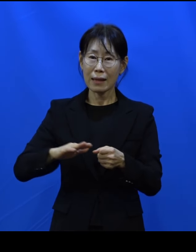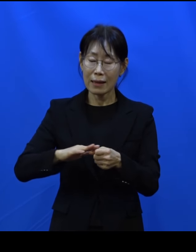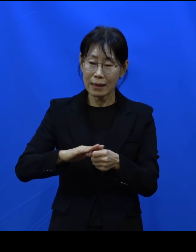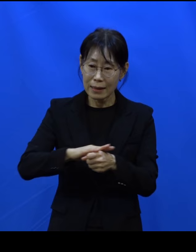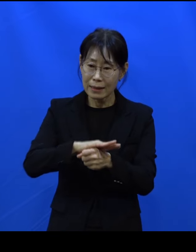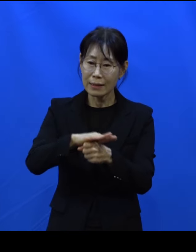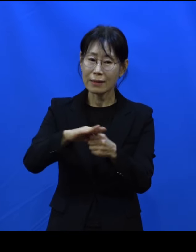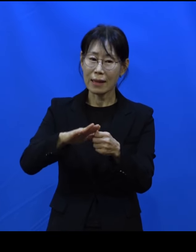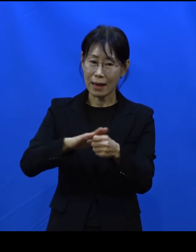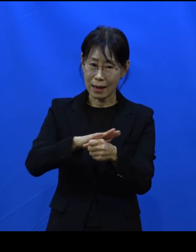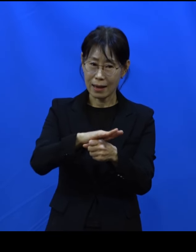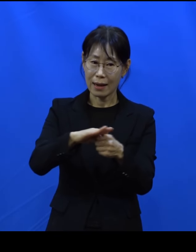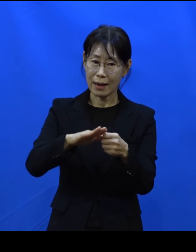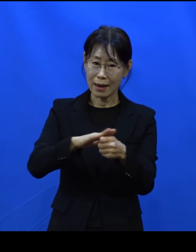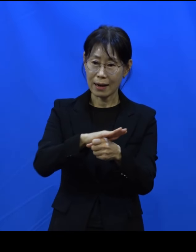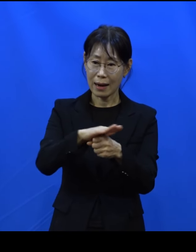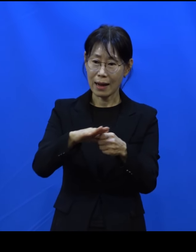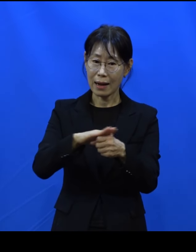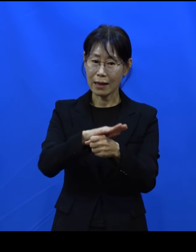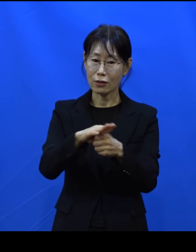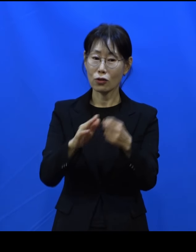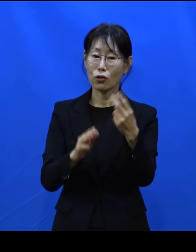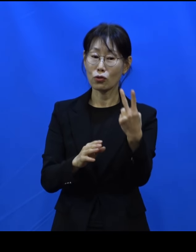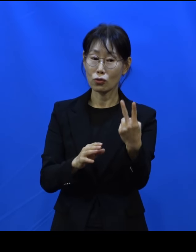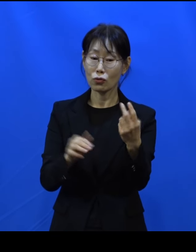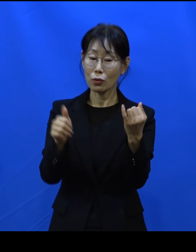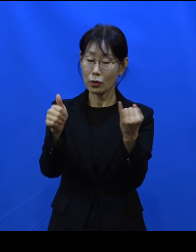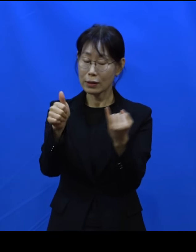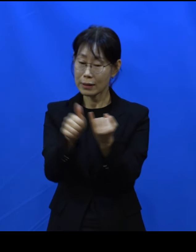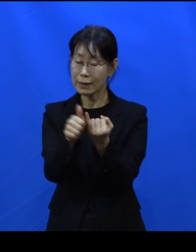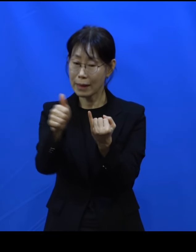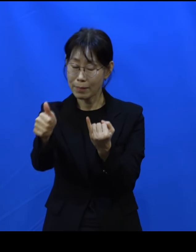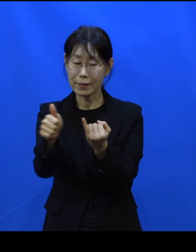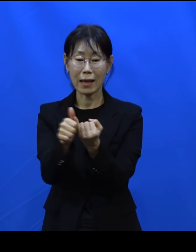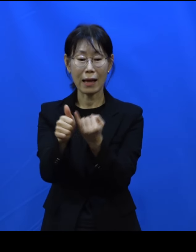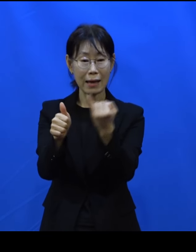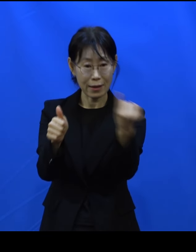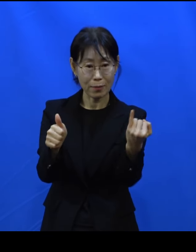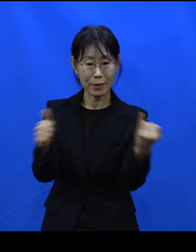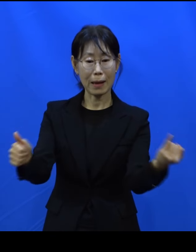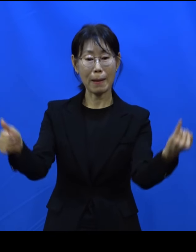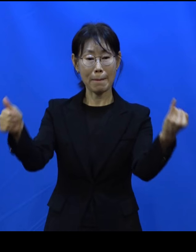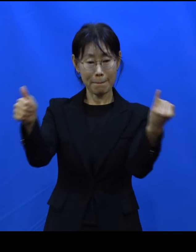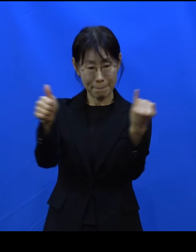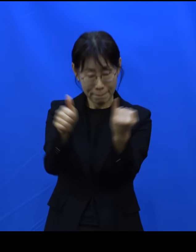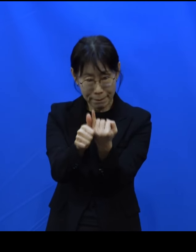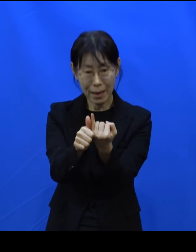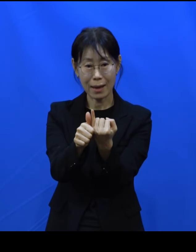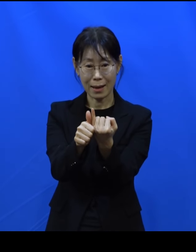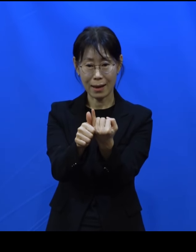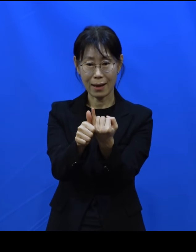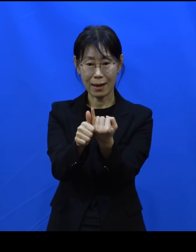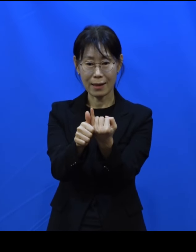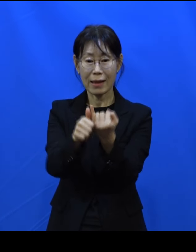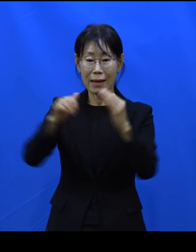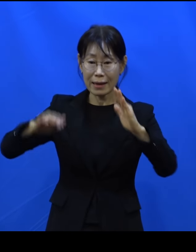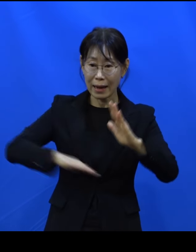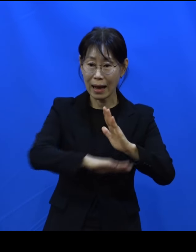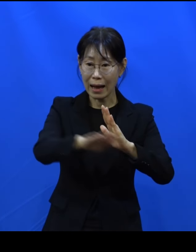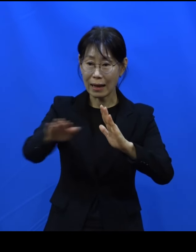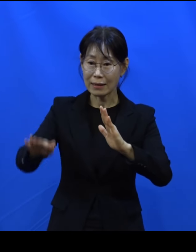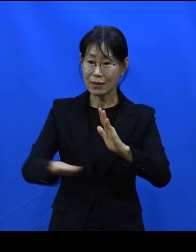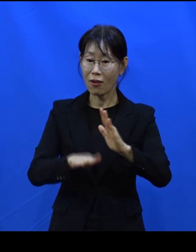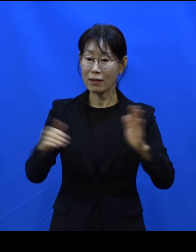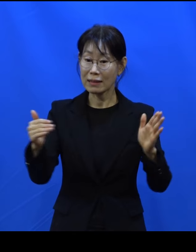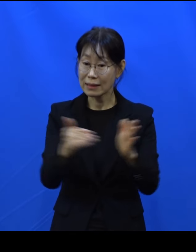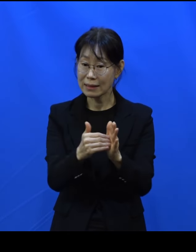두 사람만으로는 부족해요. 그러니까 한 사람의 남자와 여자가 만나서 결혼하는 게 가정이라고만 생각하면